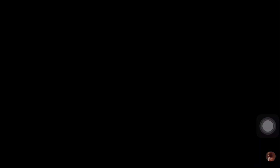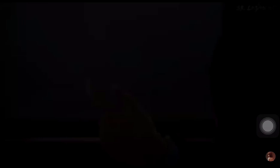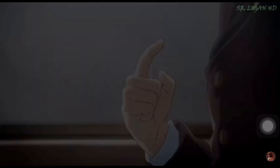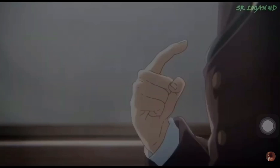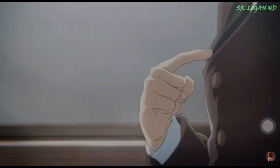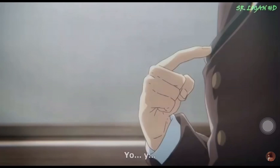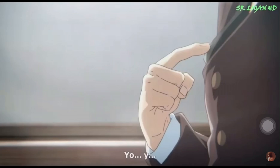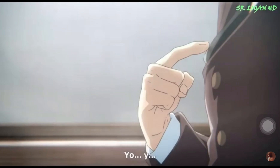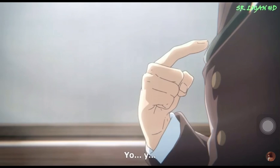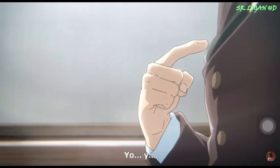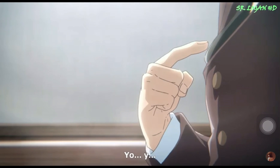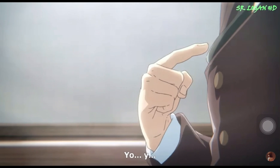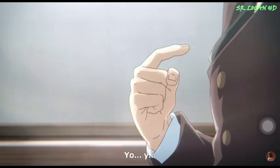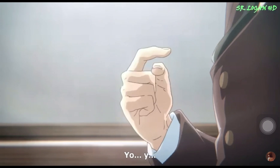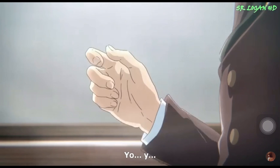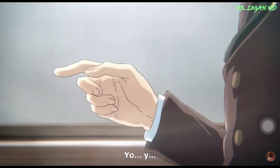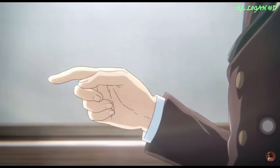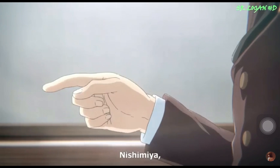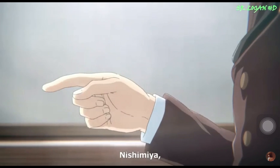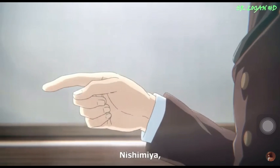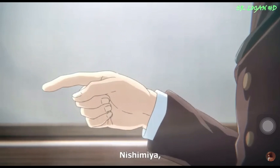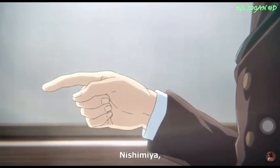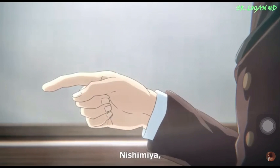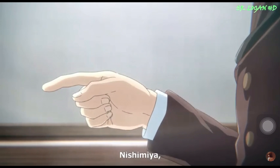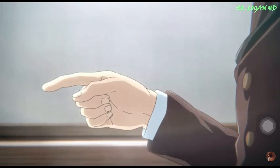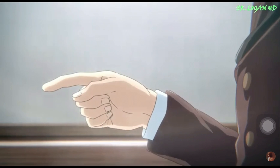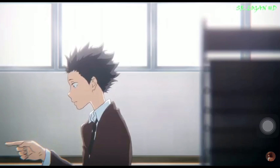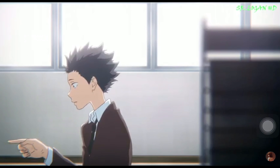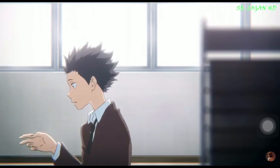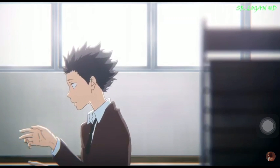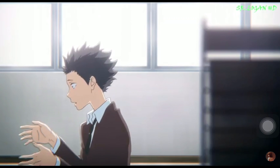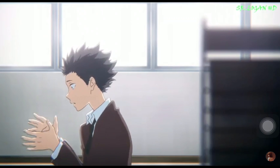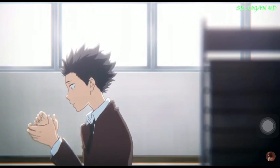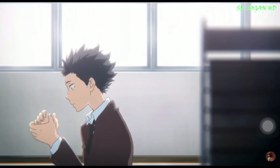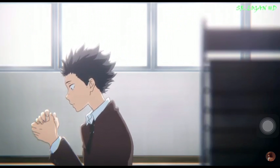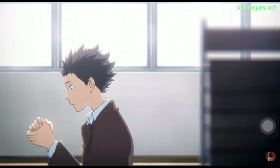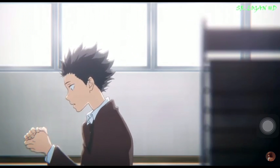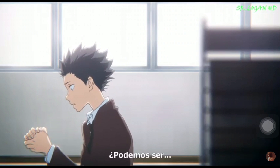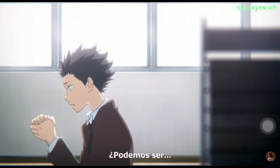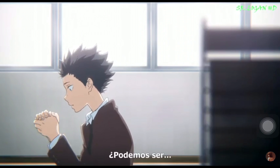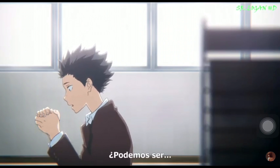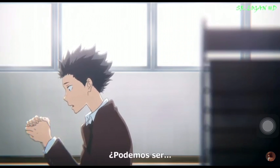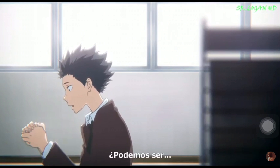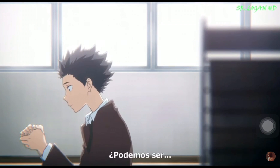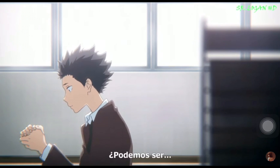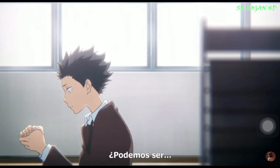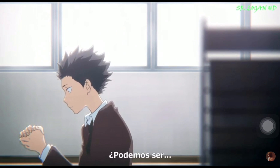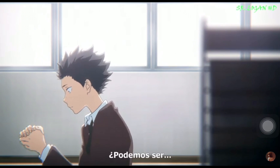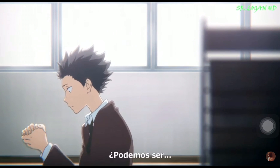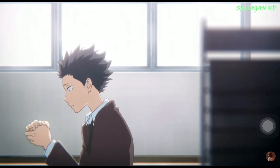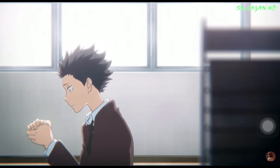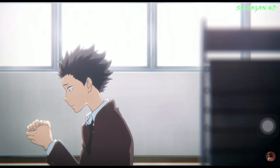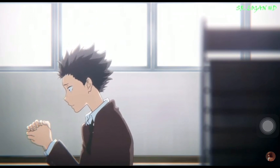Muchos creen que el lenguaje de señas es un idioma universal. Sin embargo, eso es incorrecto, ya que surgió de manera